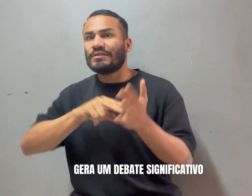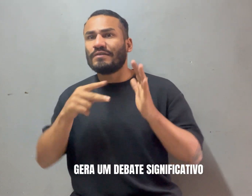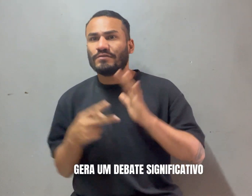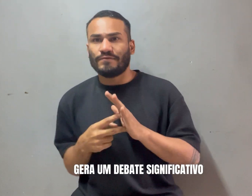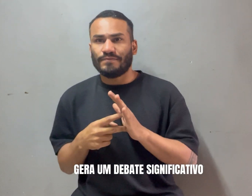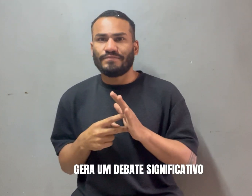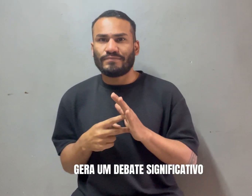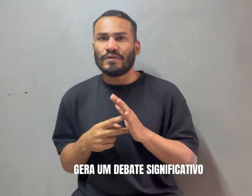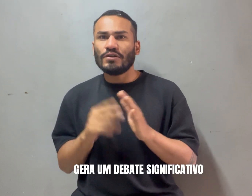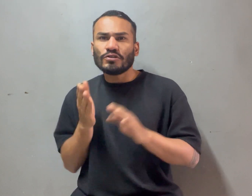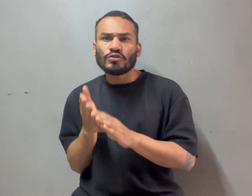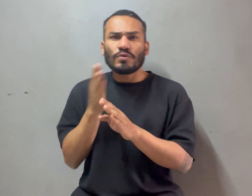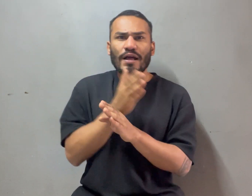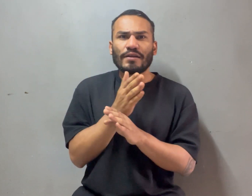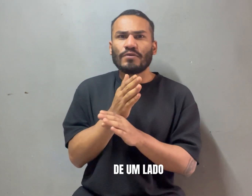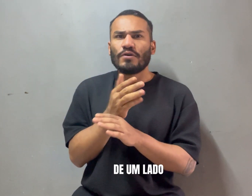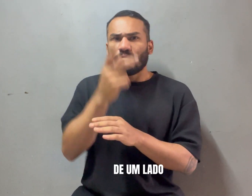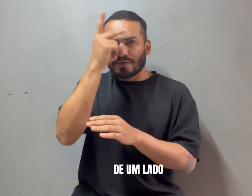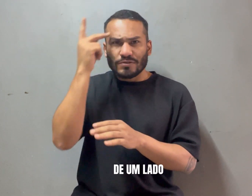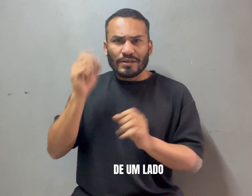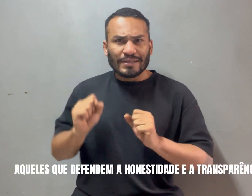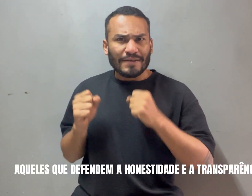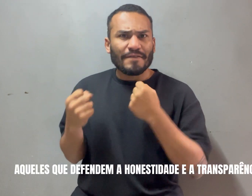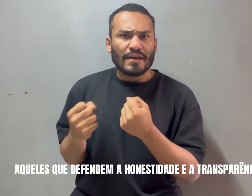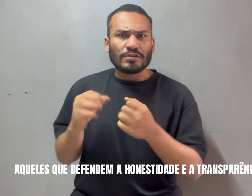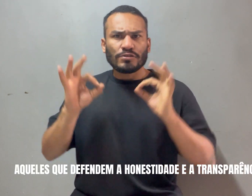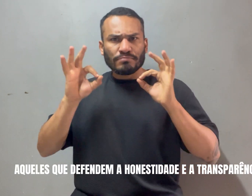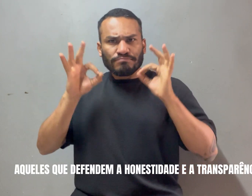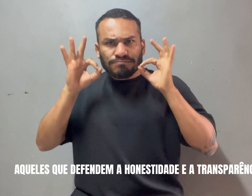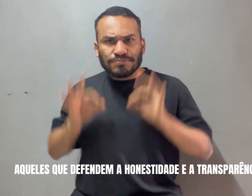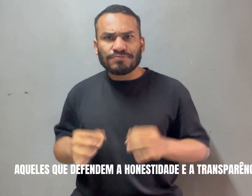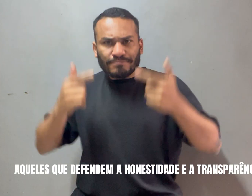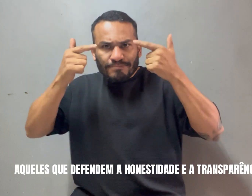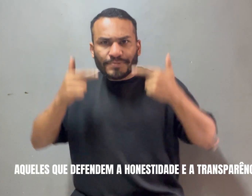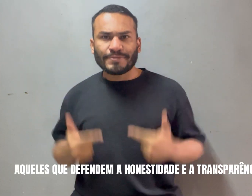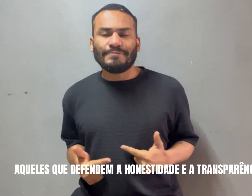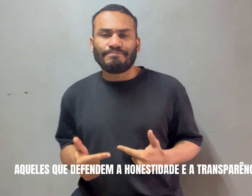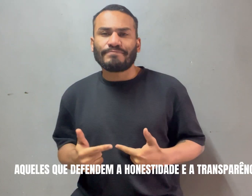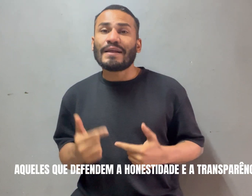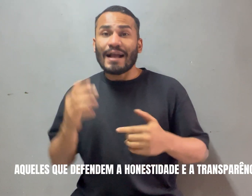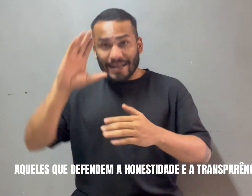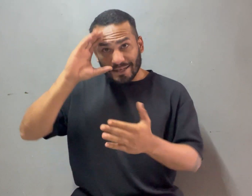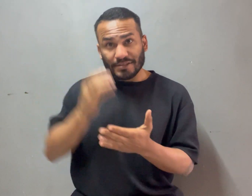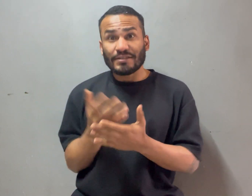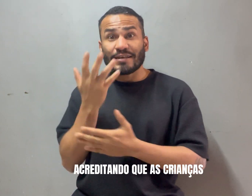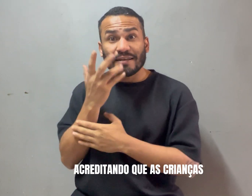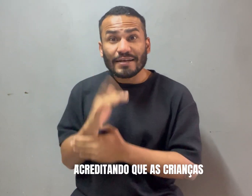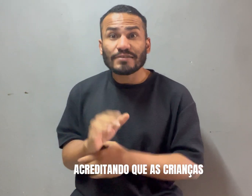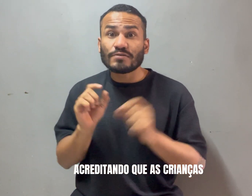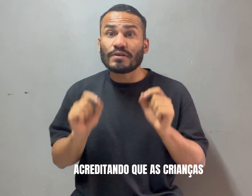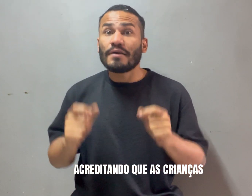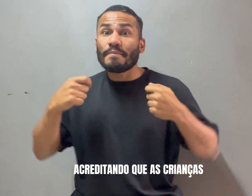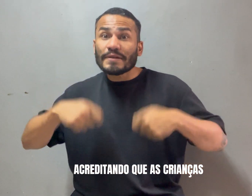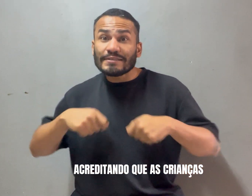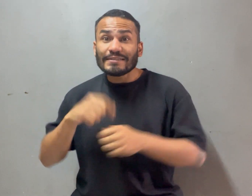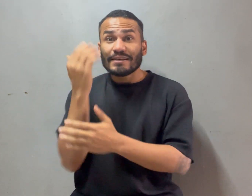debate significativo. De um lado, aqueles que defendem a honestidade e a transparência, acreditando que as crianças